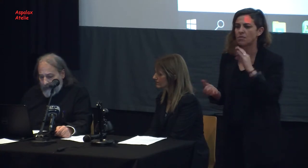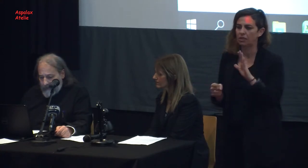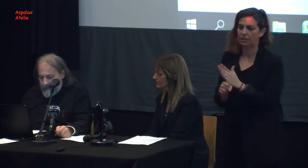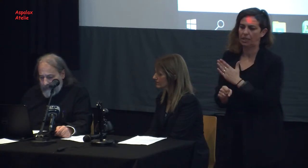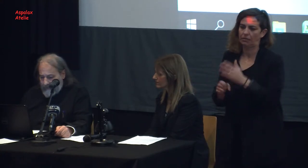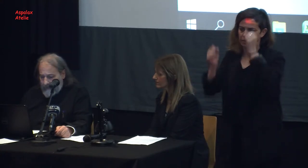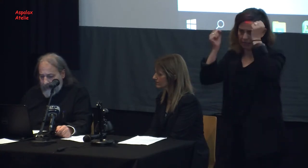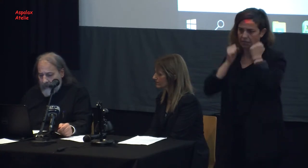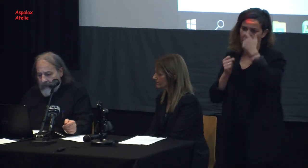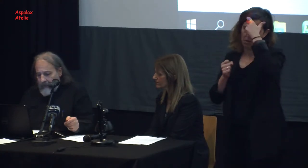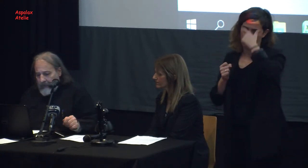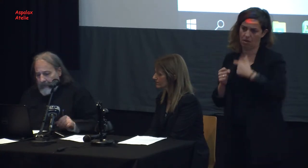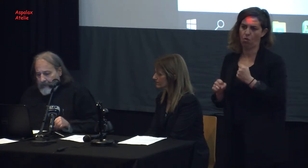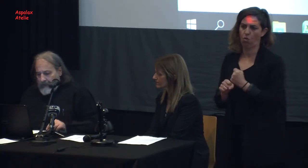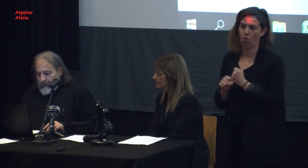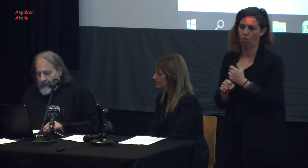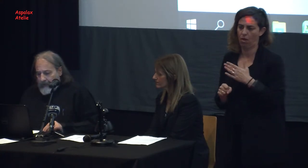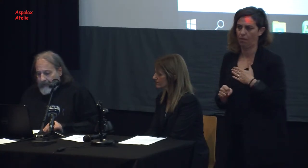στο τέλος.